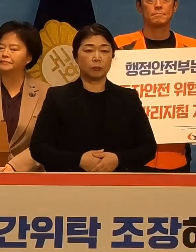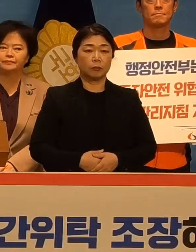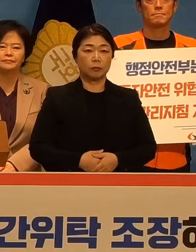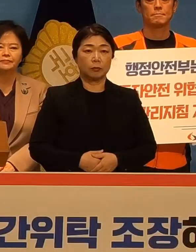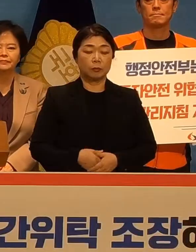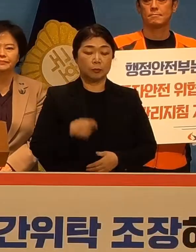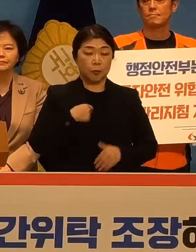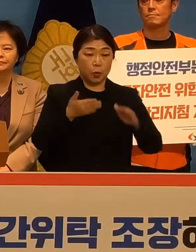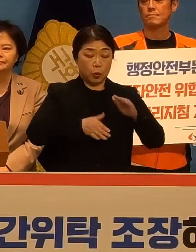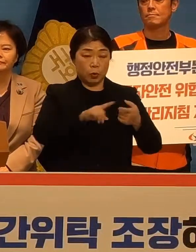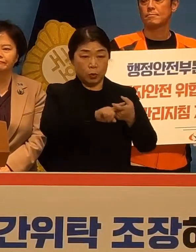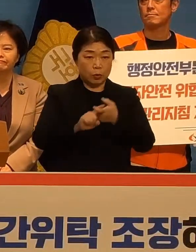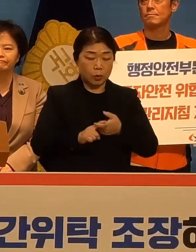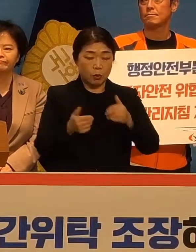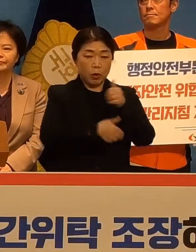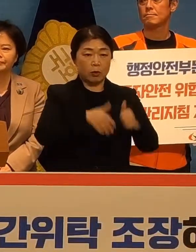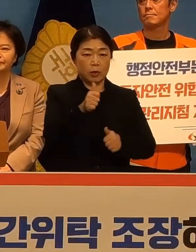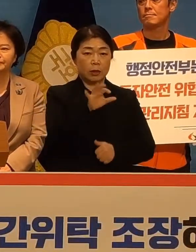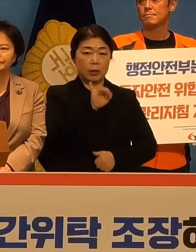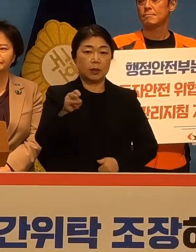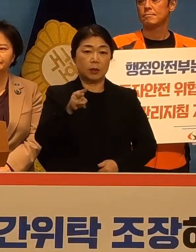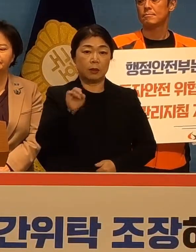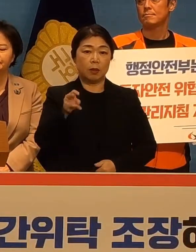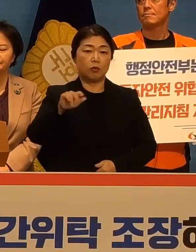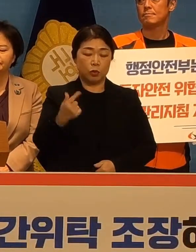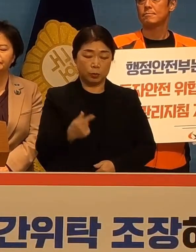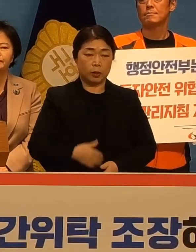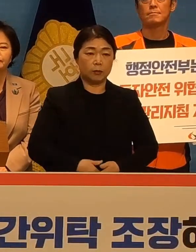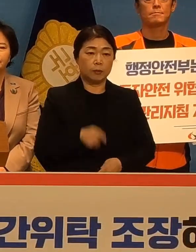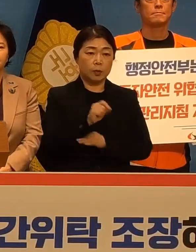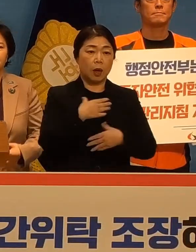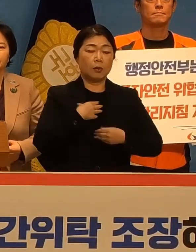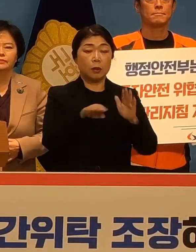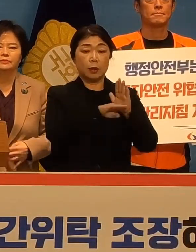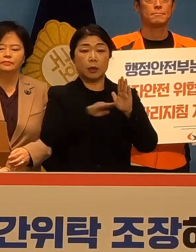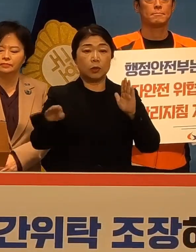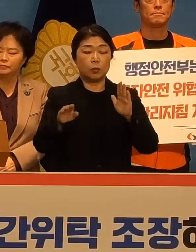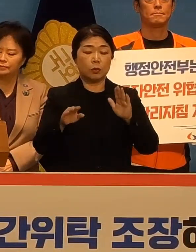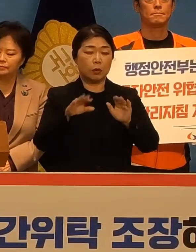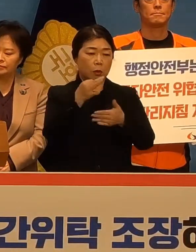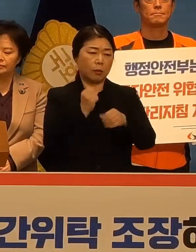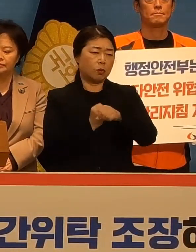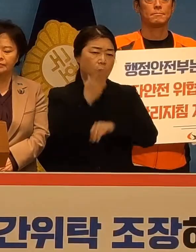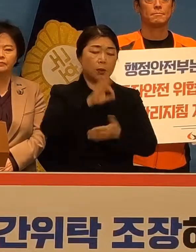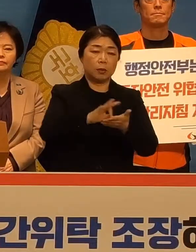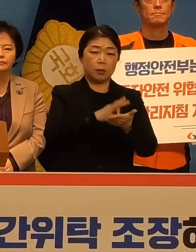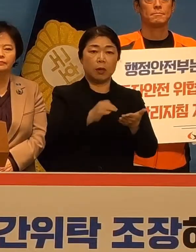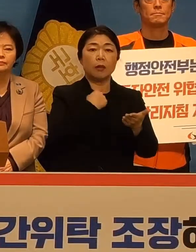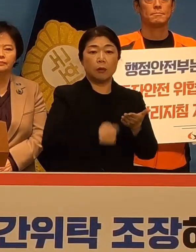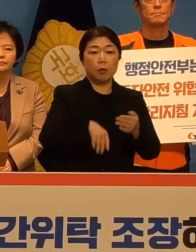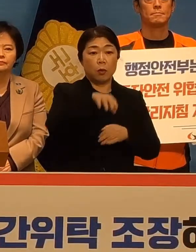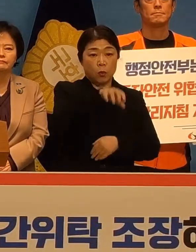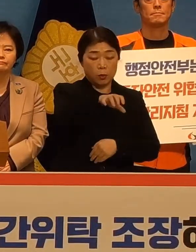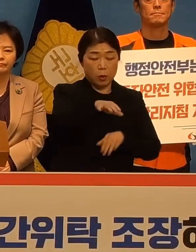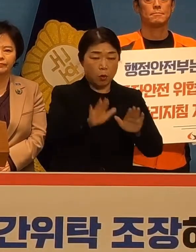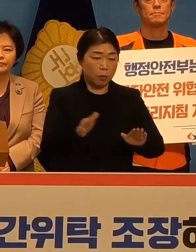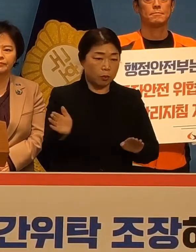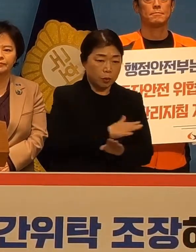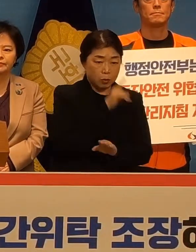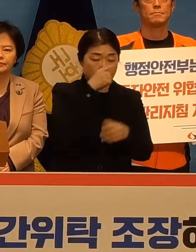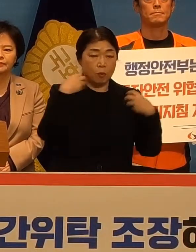네, 저는 공공연대 노조 위원장 이영훈입니다. 행정안전부는 기준인건비를 초과 집행한 지방자치단체에 대해서 올해부터